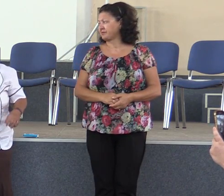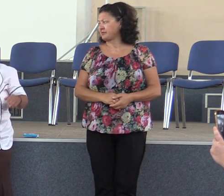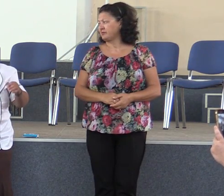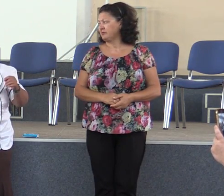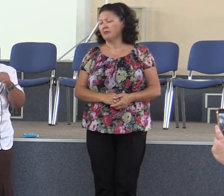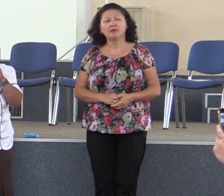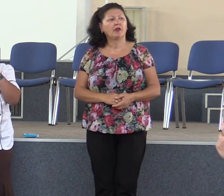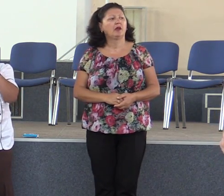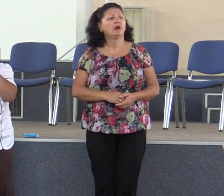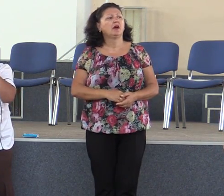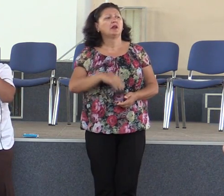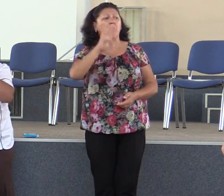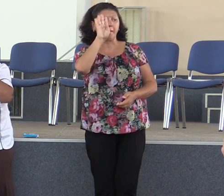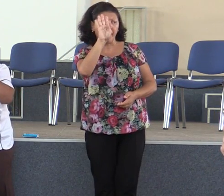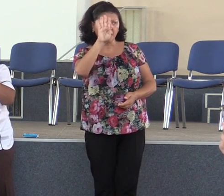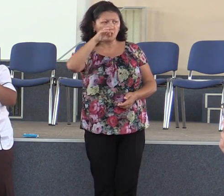de 4.000 de